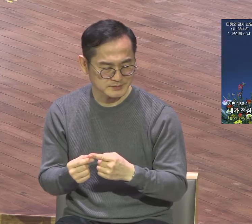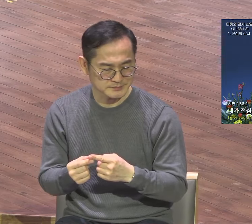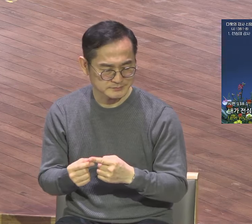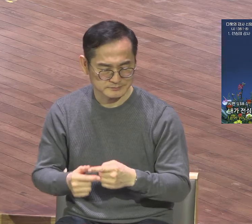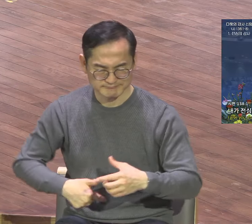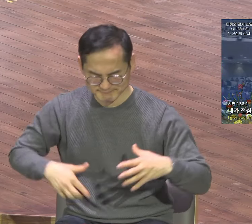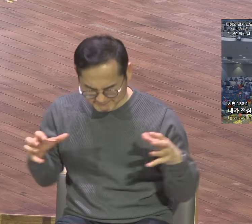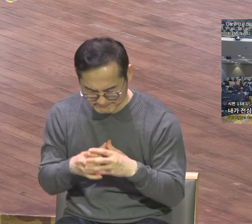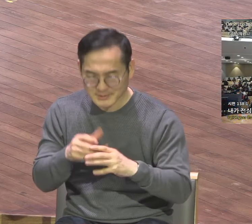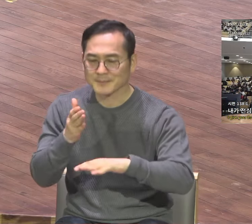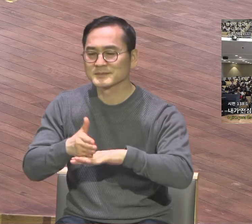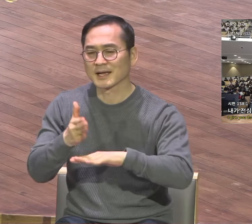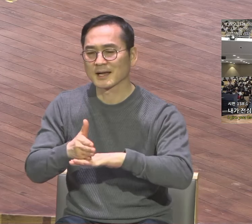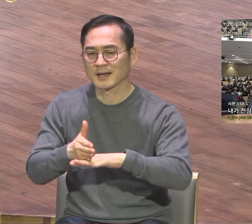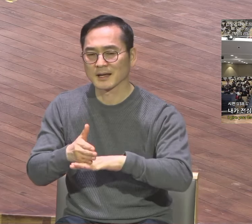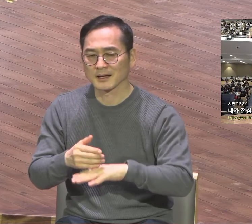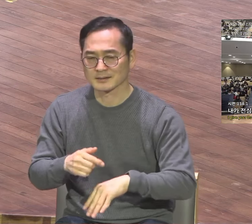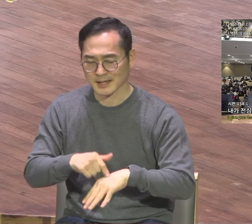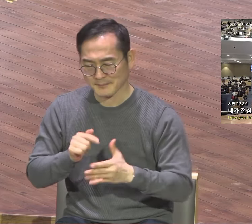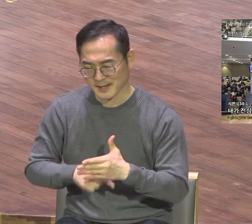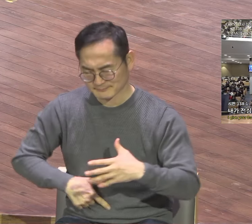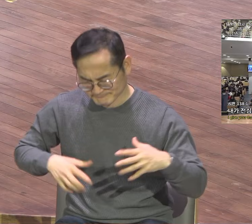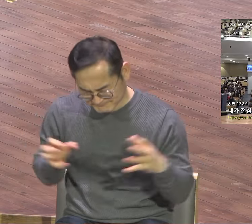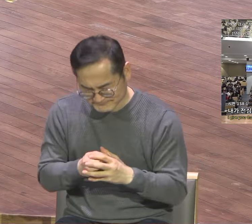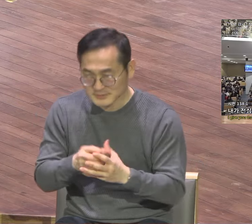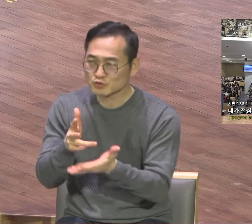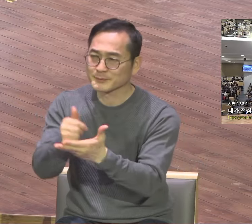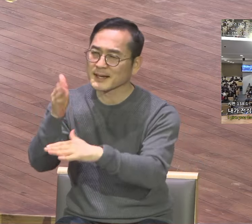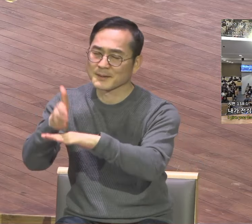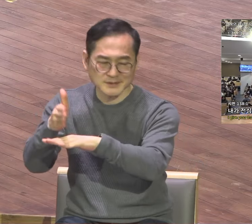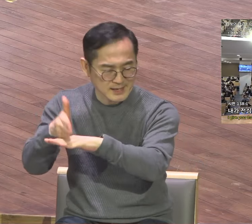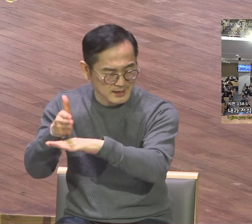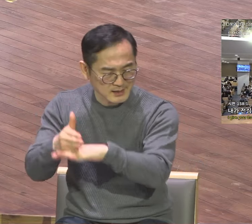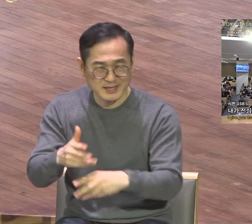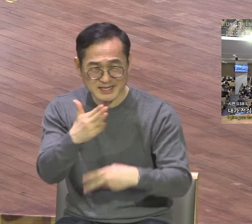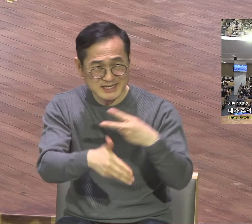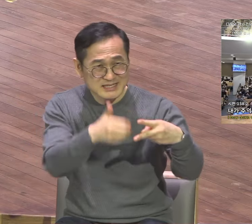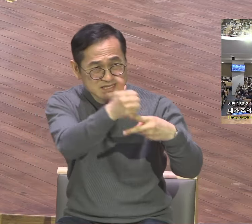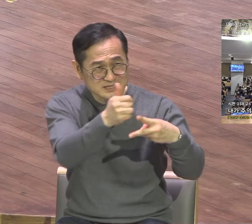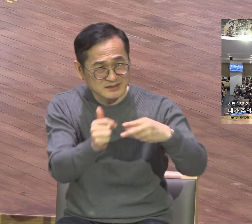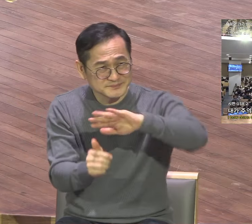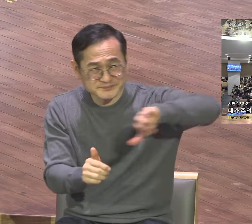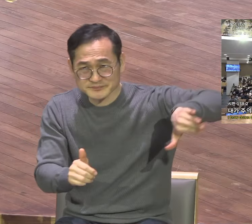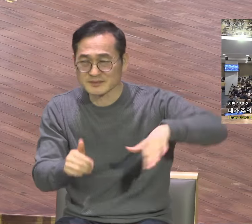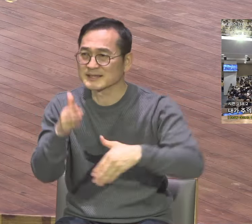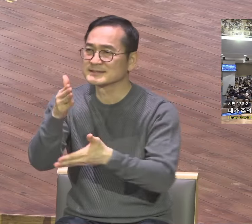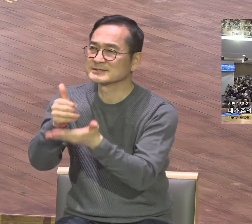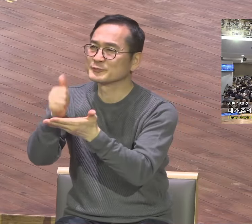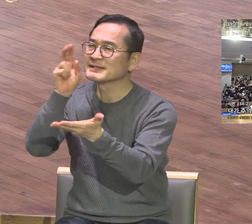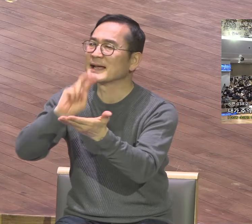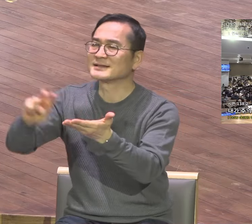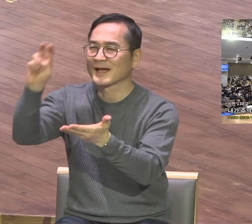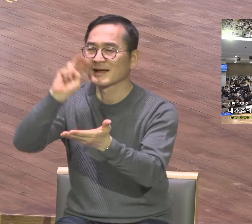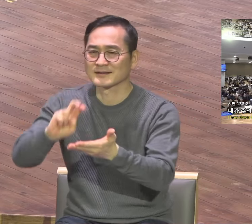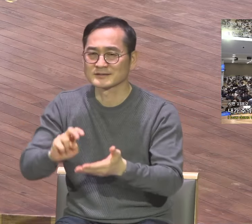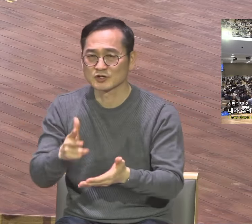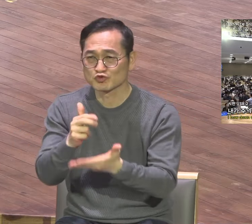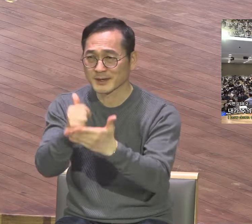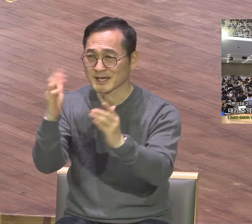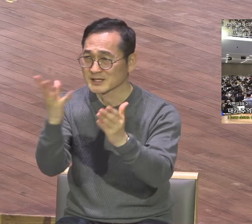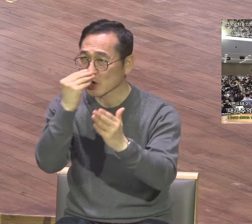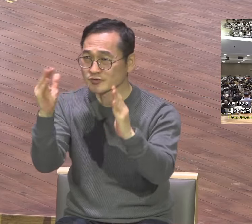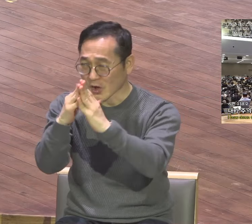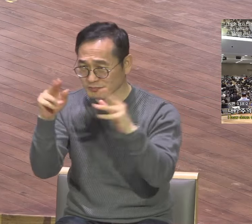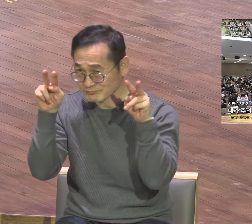봅니다. 내가 전심으로 주께 감사하며 신들 앞에서 주께 찬송하리이다. 내가 주의 성전을 향하여